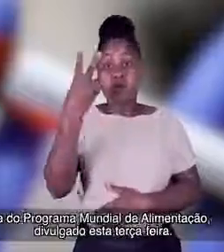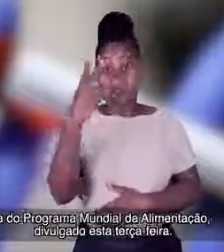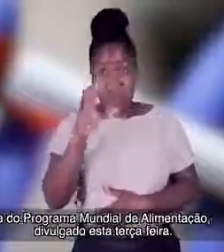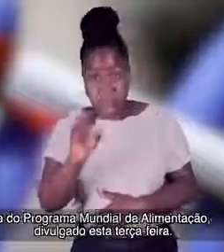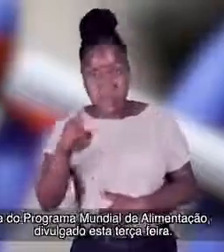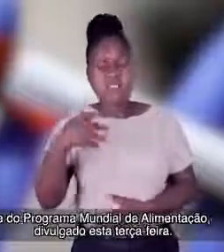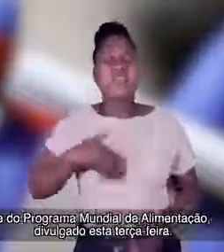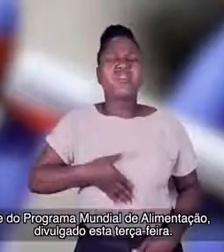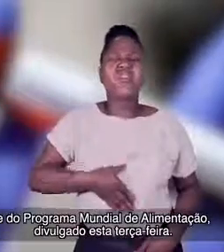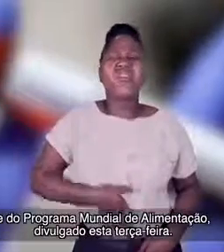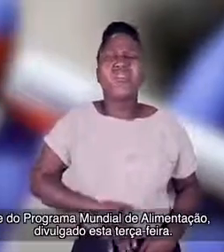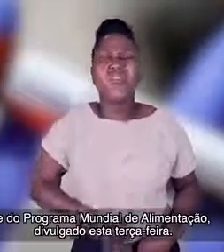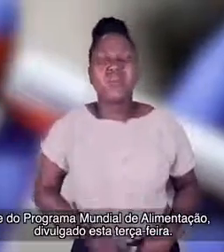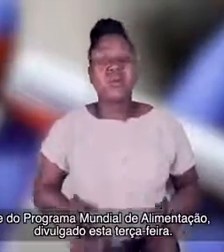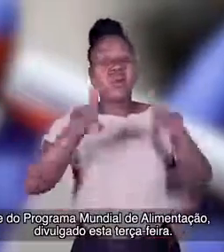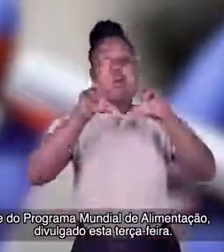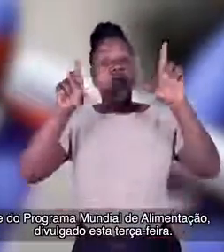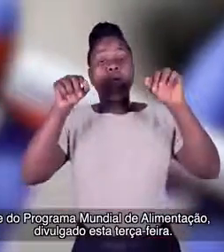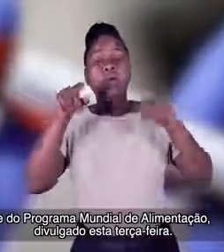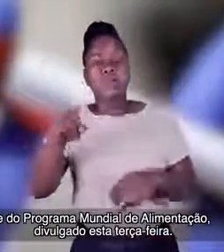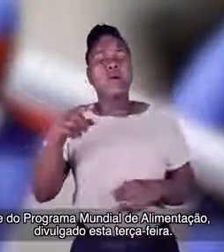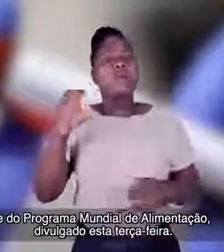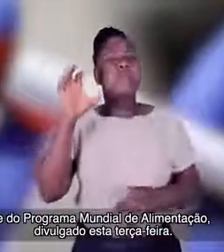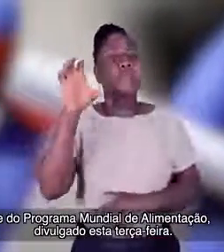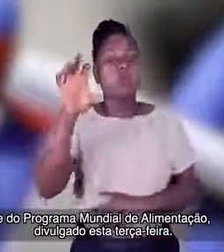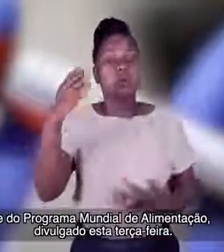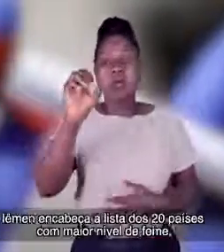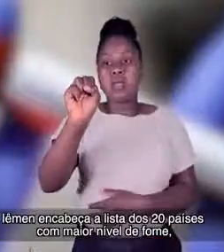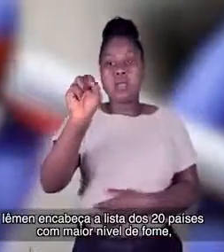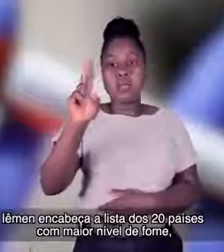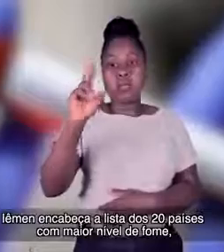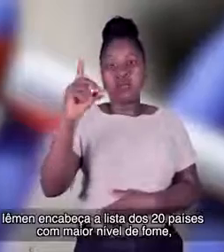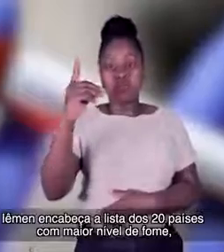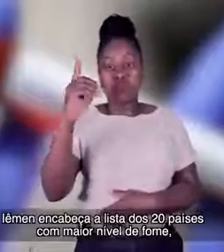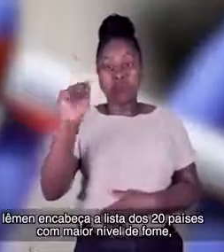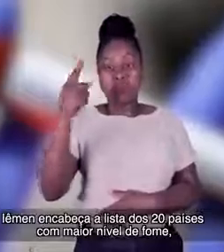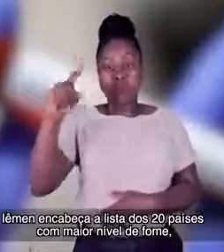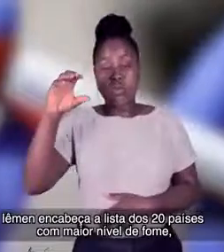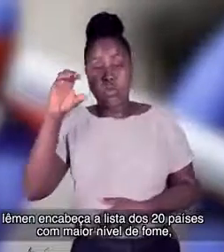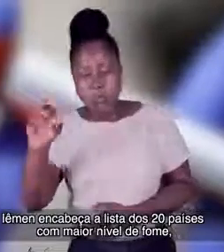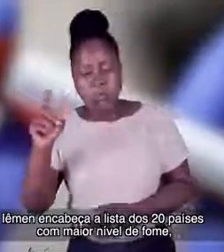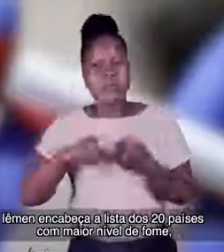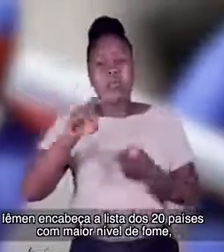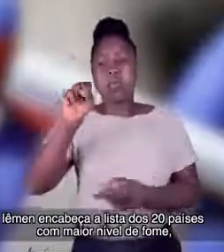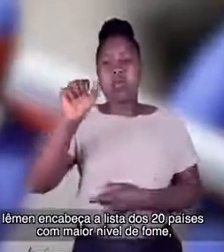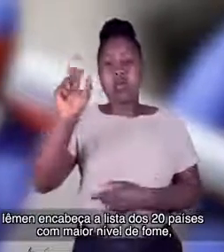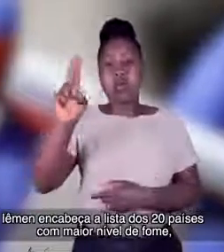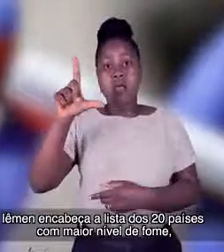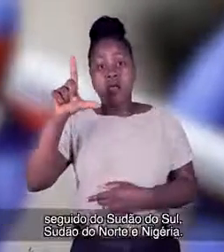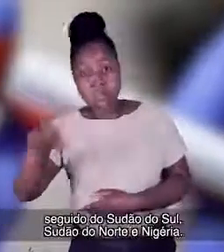Programa Mundial de Alimentação, divulgado esta terça-feira. Iêmen encabeça a lista dos 20 países com maior nível de fome, seguido